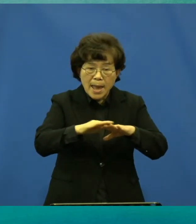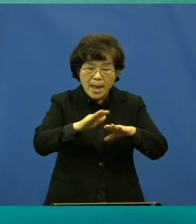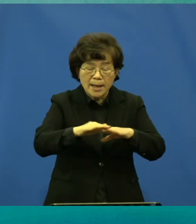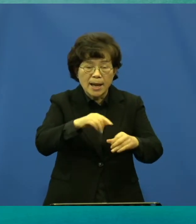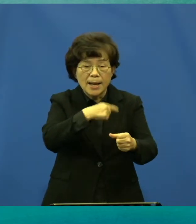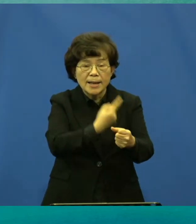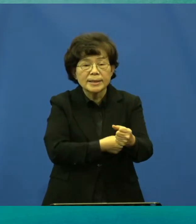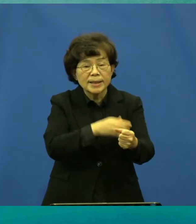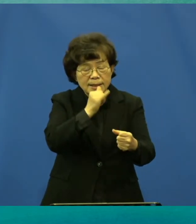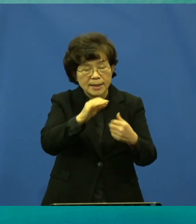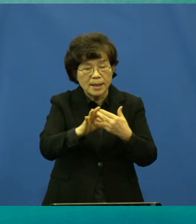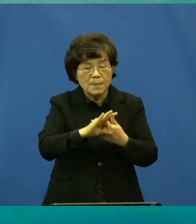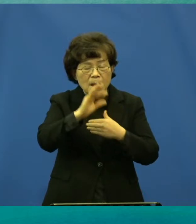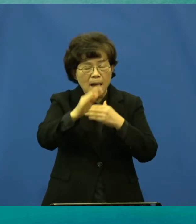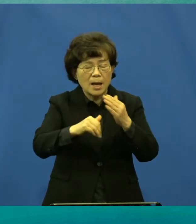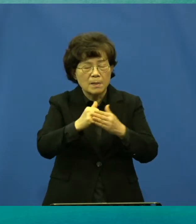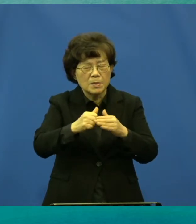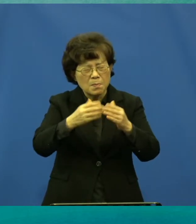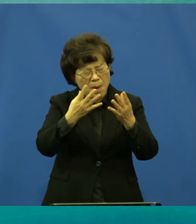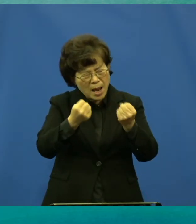더 많은 걸 보여주시기를 원합니다.